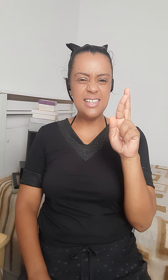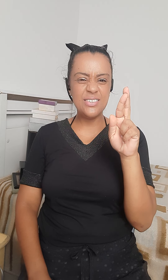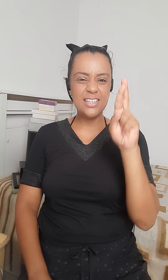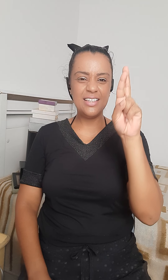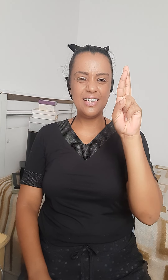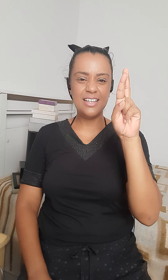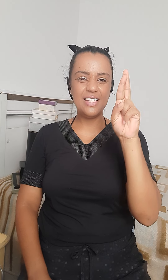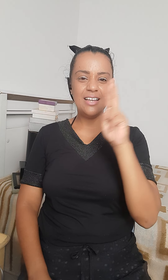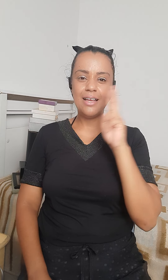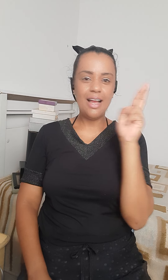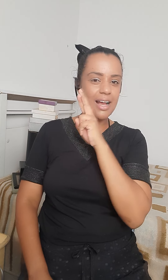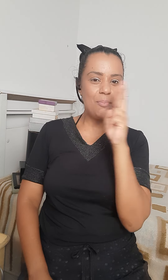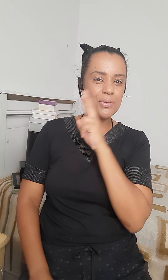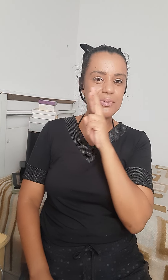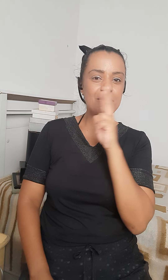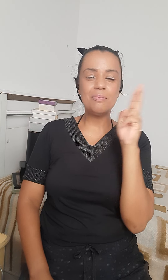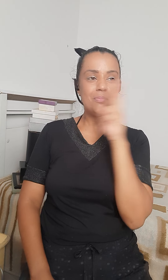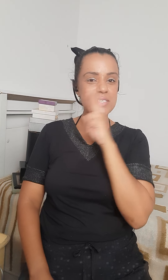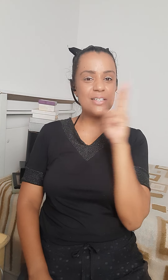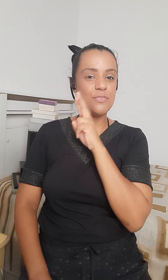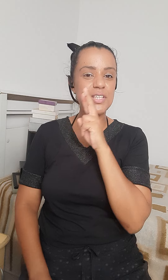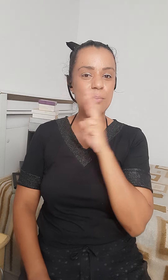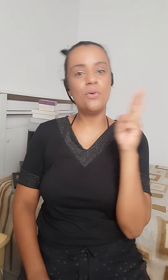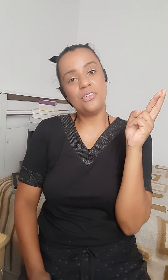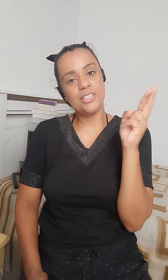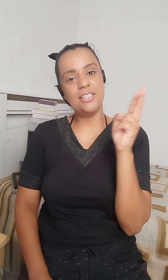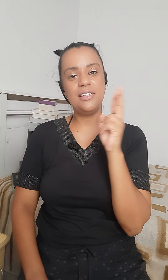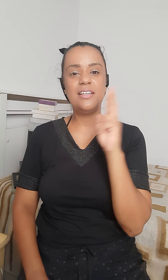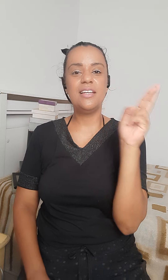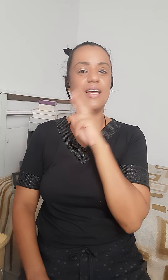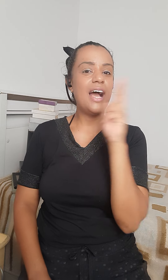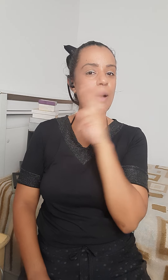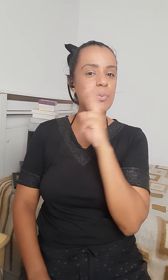né? Rápido, passando na frente da boca, já que rápido,